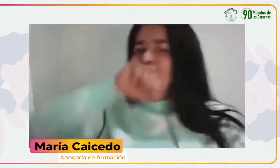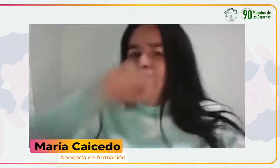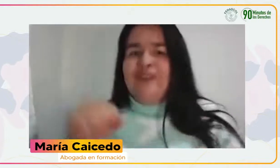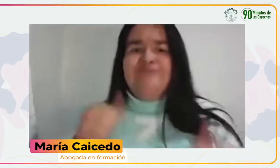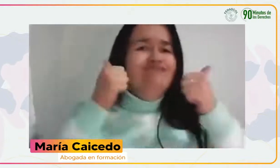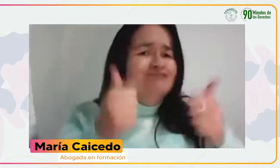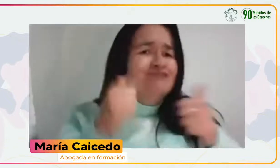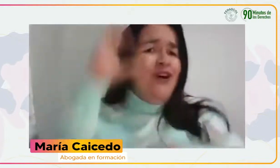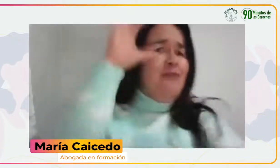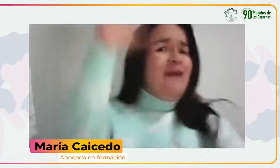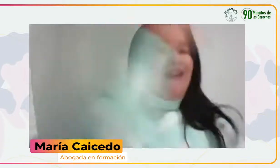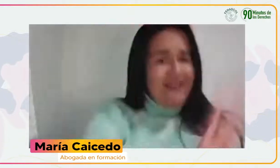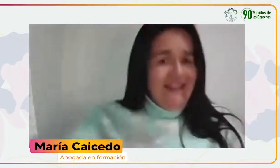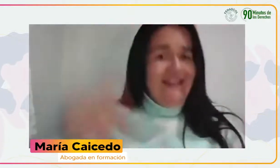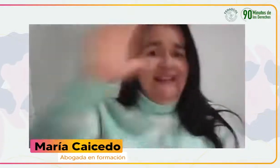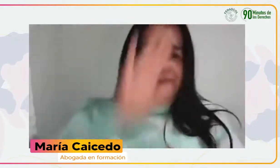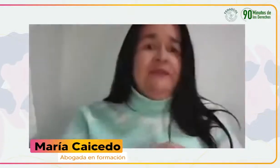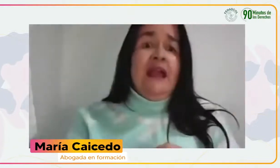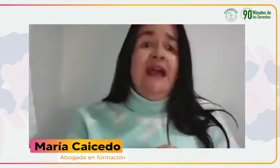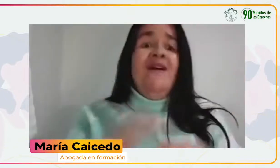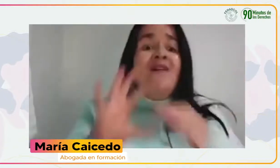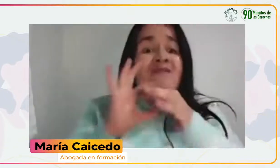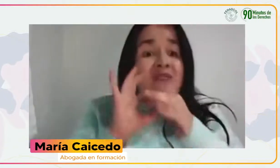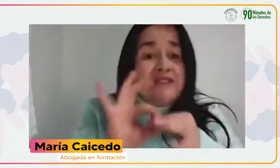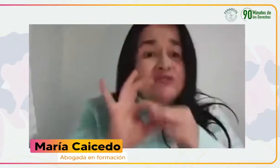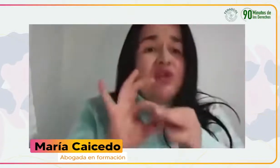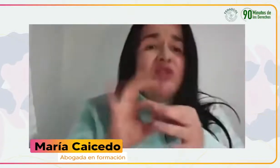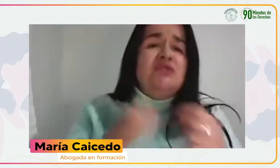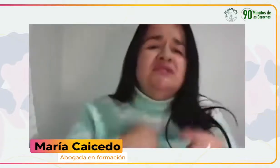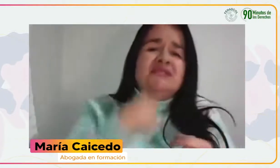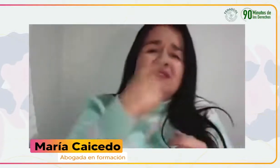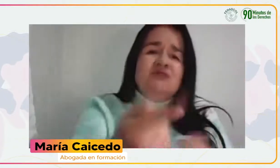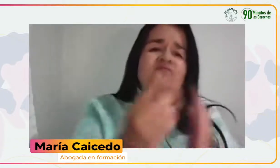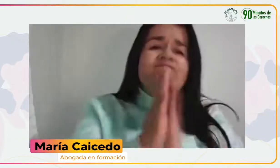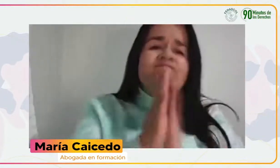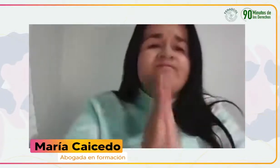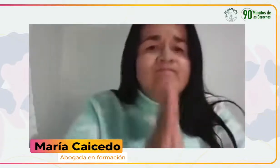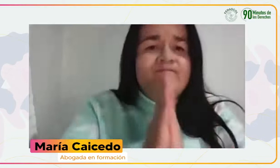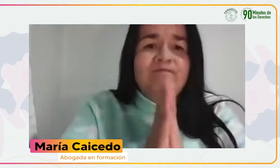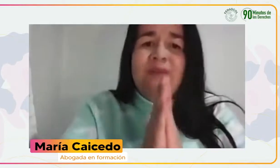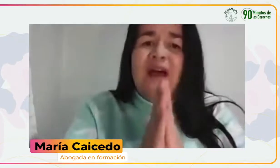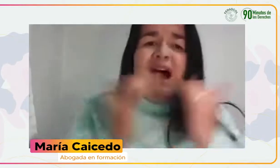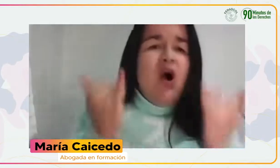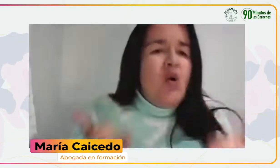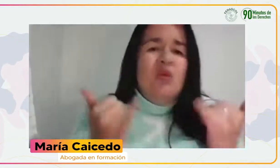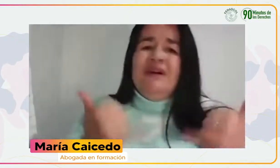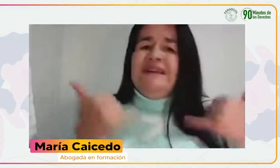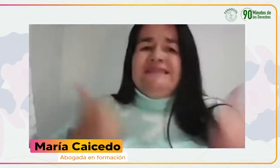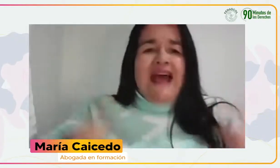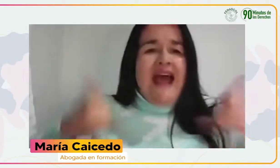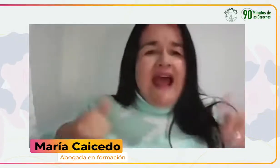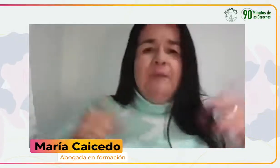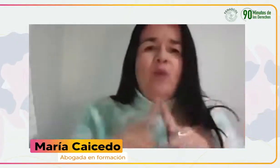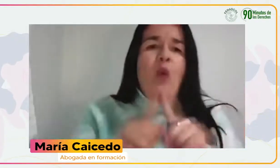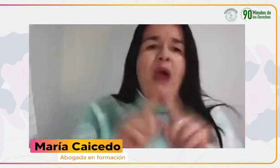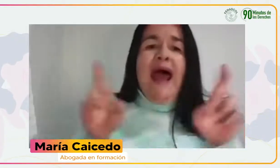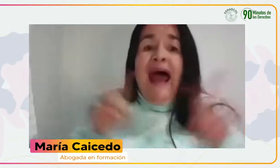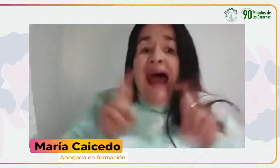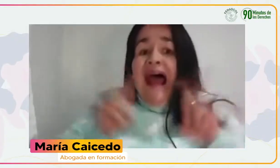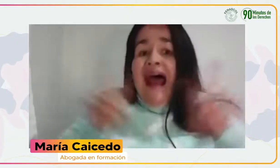pues doy gracias también a Dios y a la vida porque FENASCOL ha salido adelante y realmente en estos